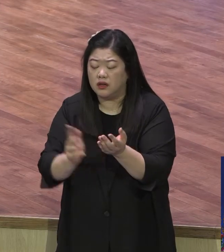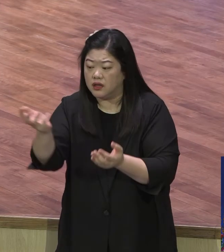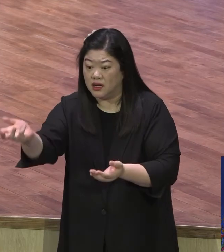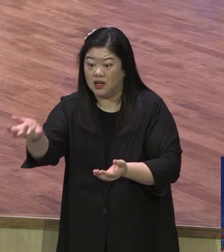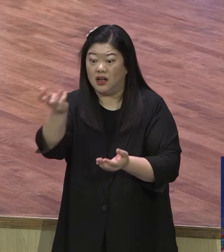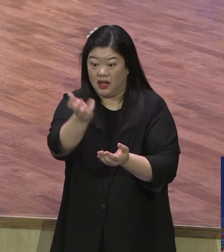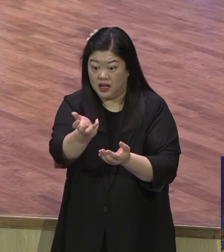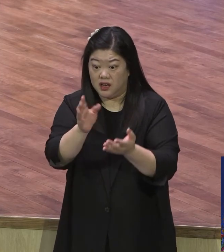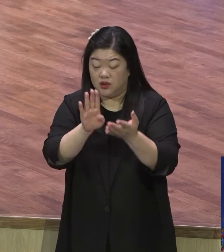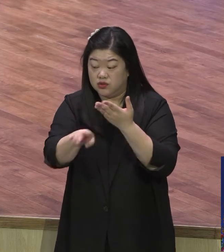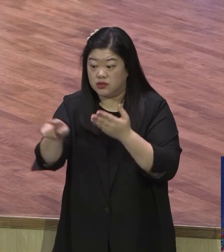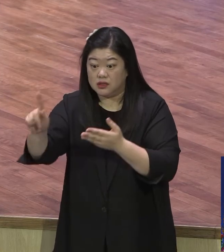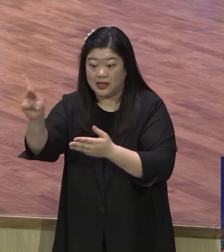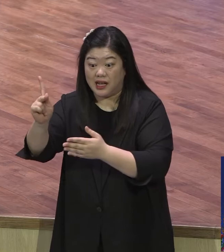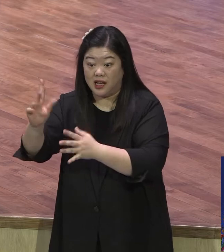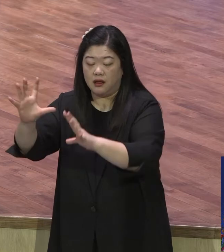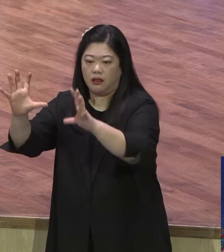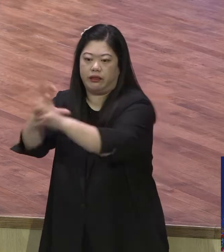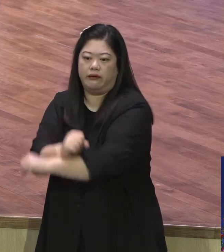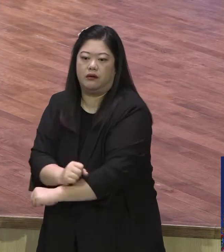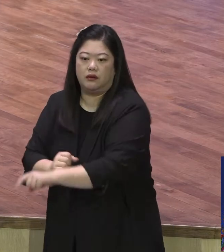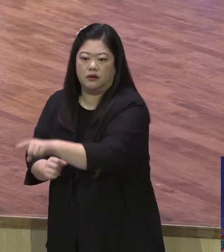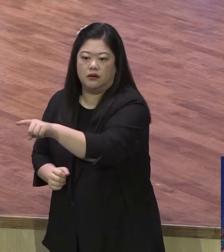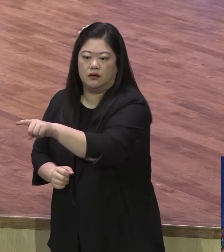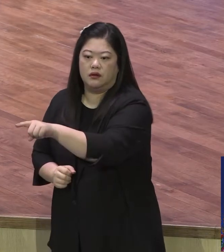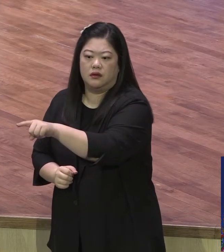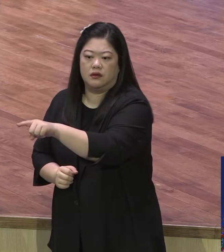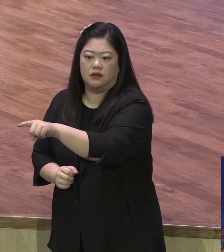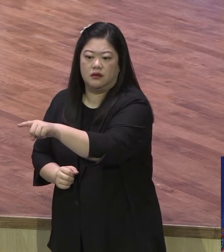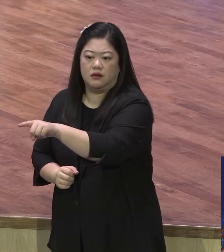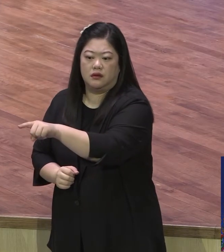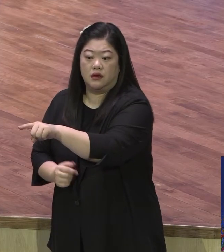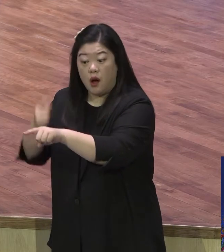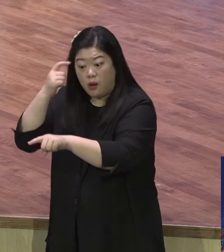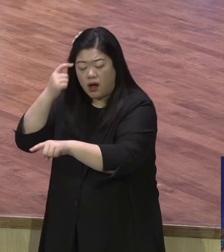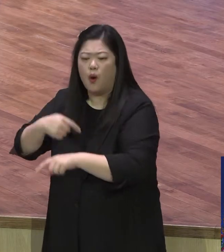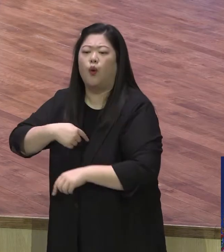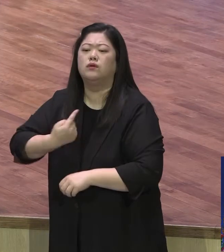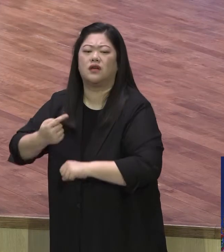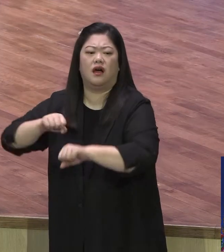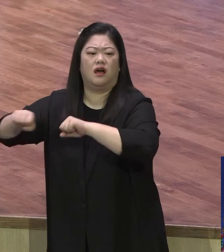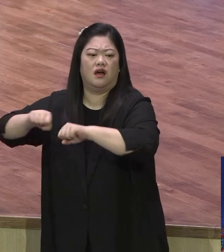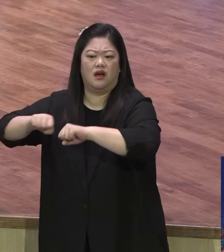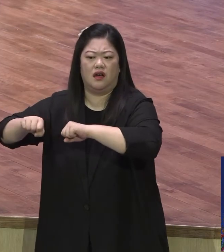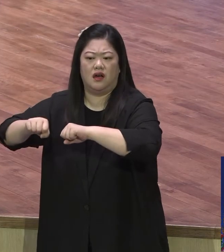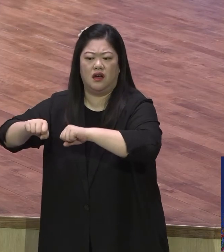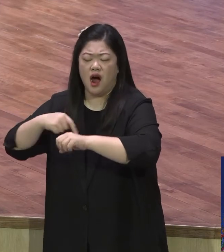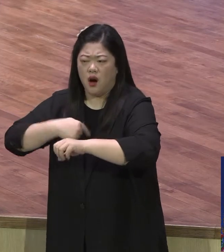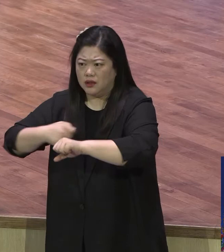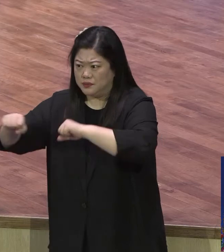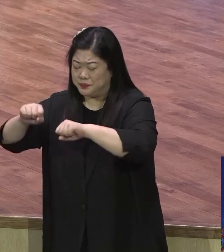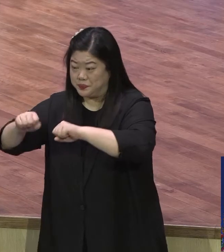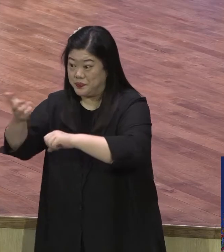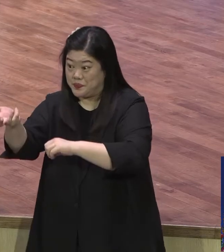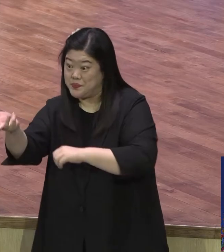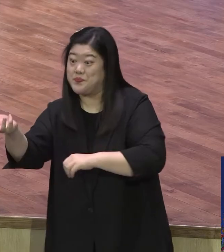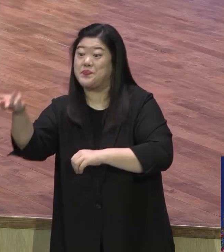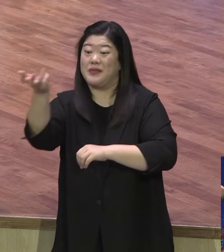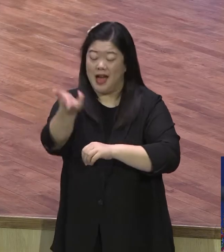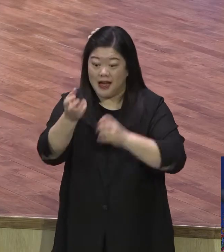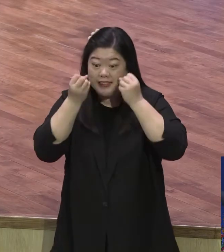성교예요 혼자 하니까 뭐 동력자 있는 것도 아니고 시스템 있는 것도 아니고 무슨 지도해 주는 데도 없고